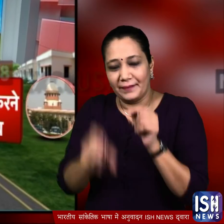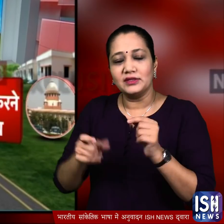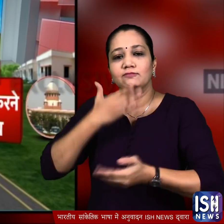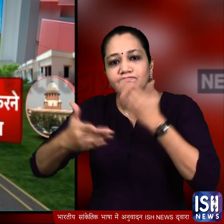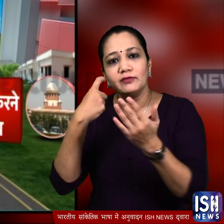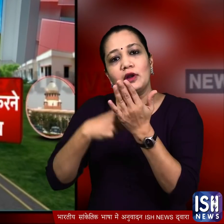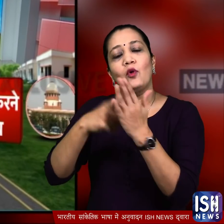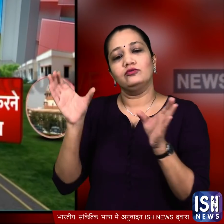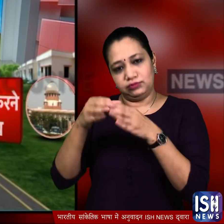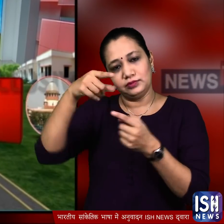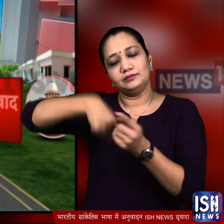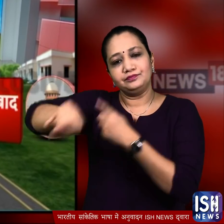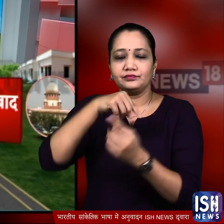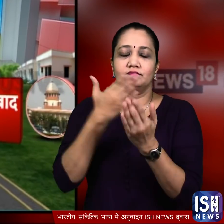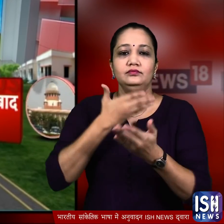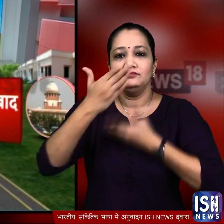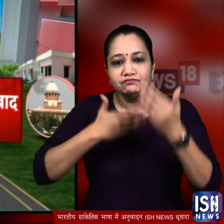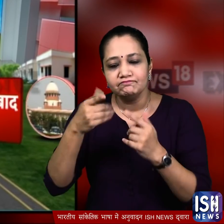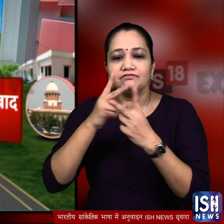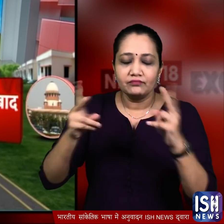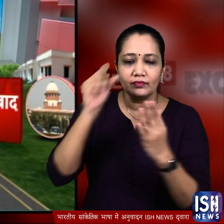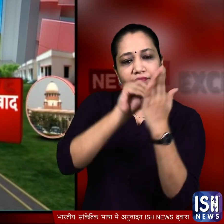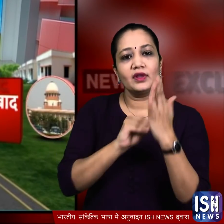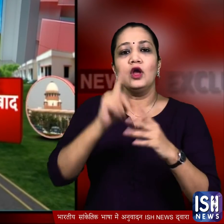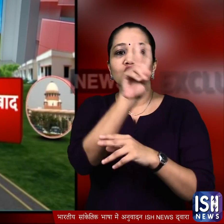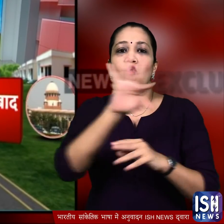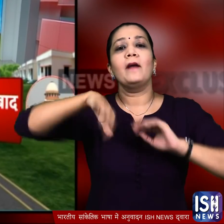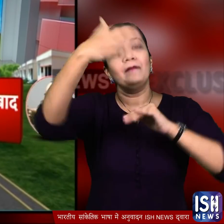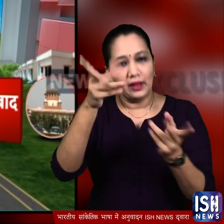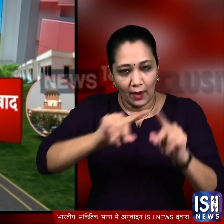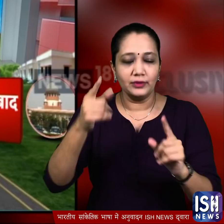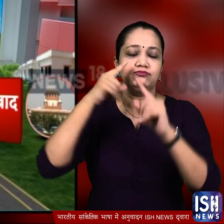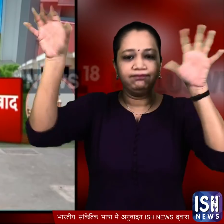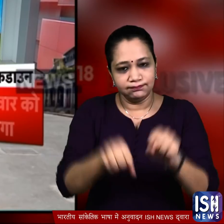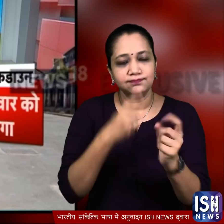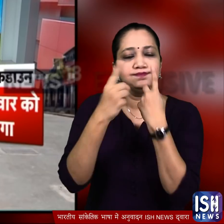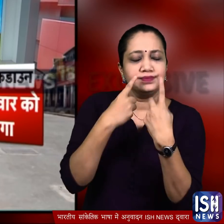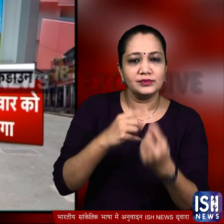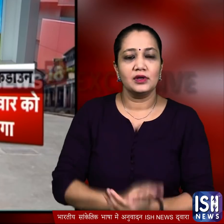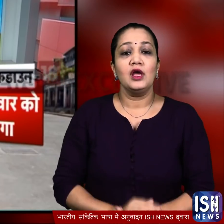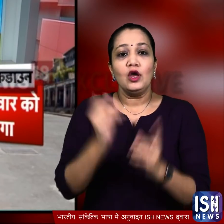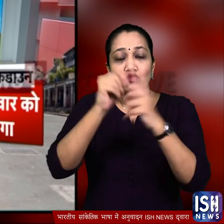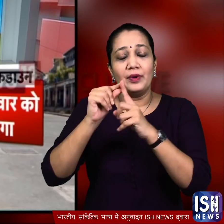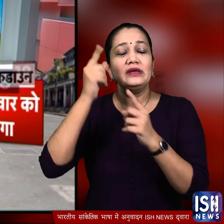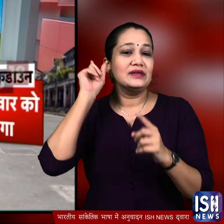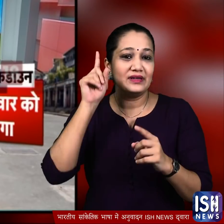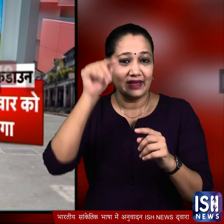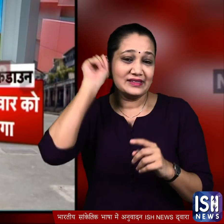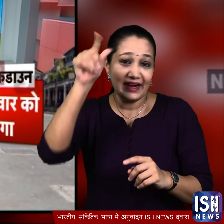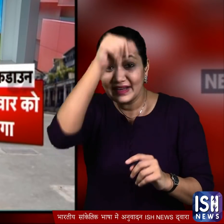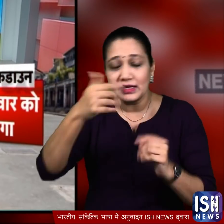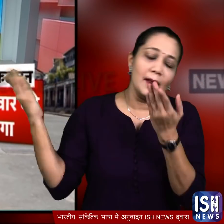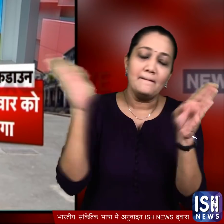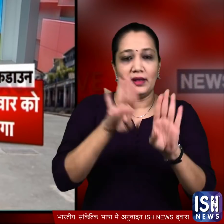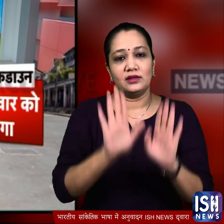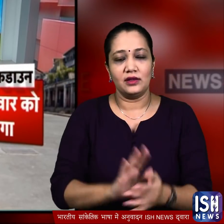स्थिति पर अपनी रिपोर्ट देंगे। अब इस मामले में की गई सुनवाई 2 हफ्ते बाद होगी। इस बीच सरकार ने उत्तर प्रदेश में वीकेंड लॉकडाउन का ऐलान कर